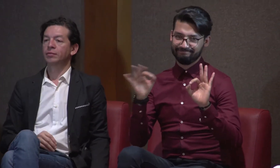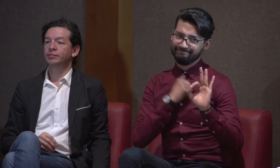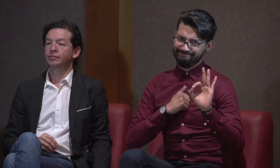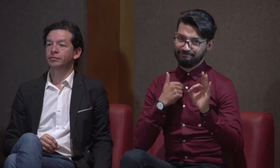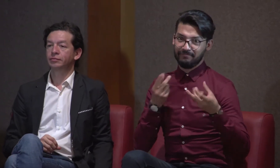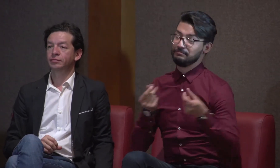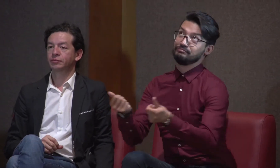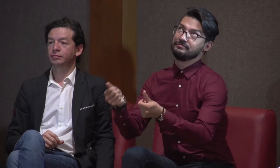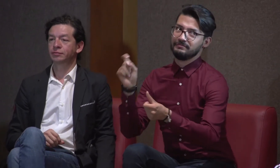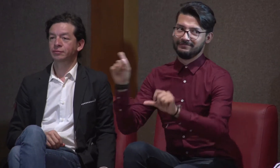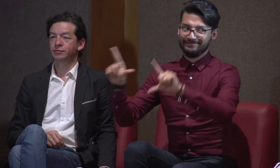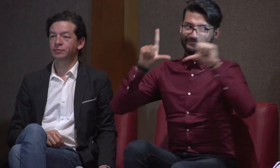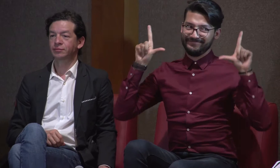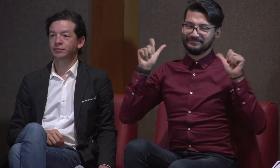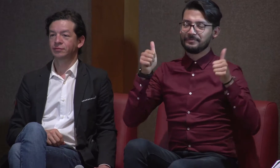Perfecto.